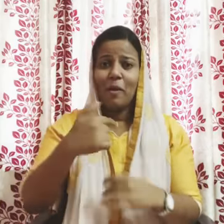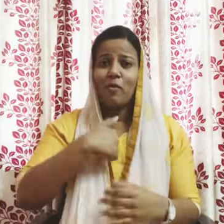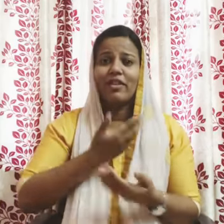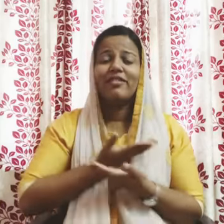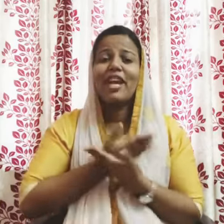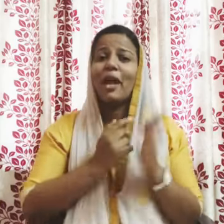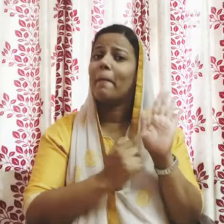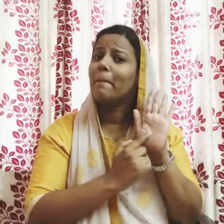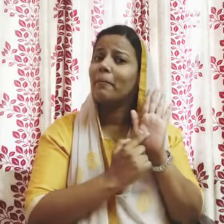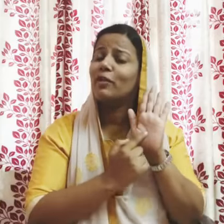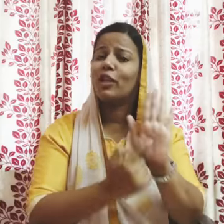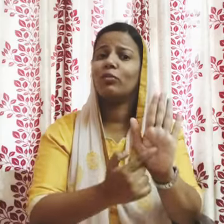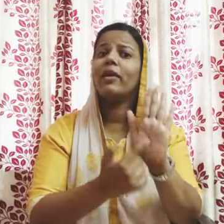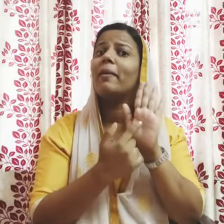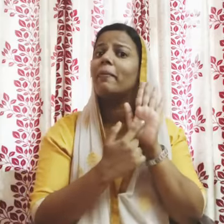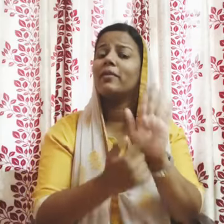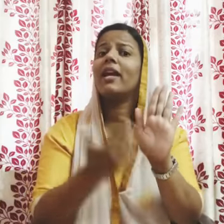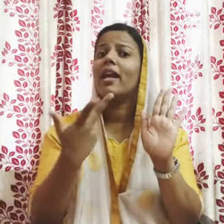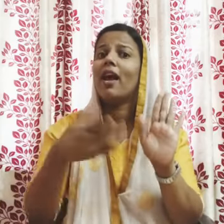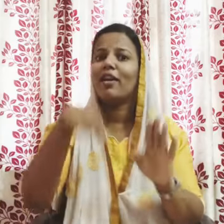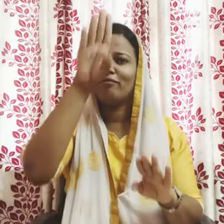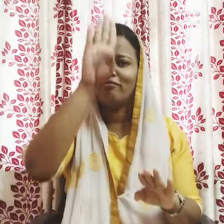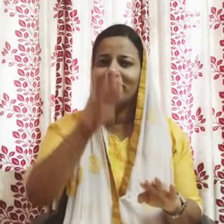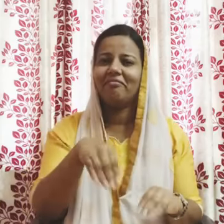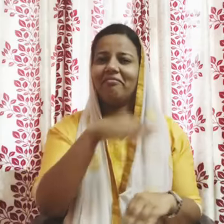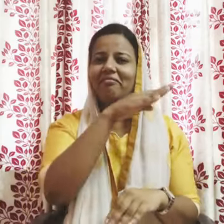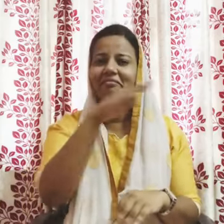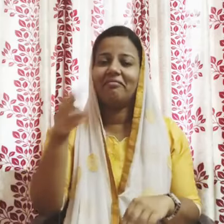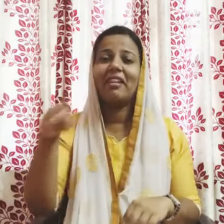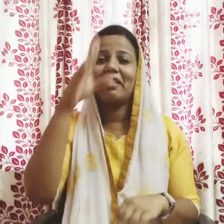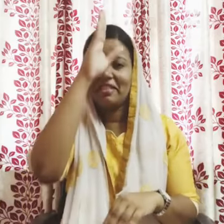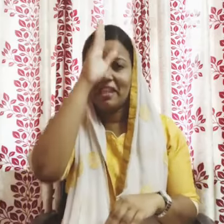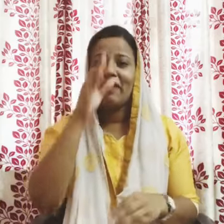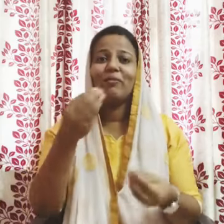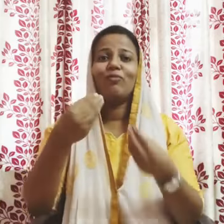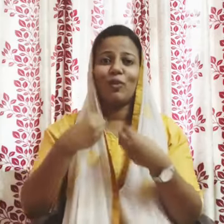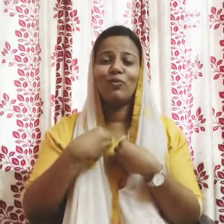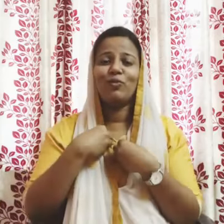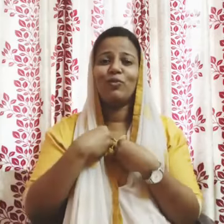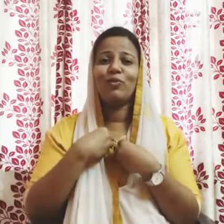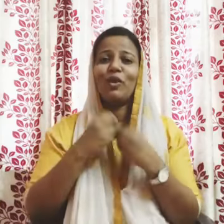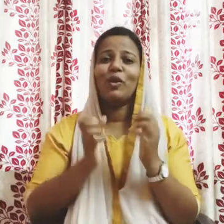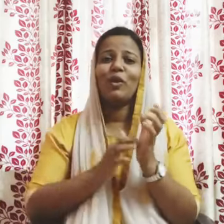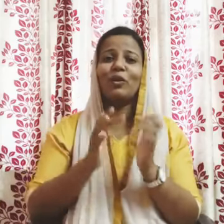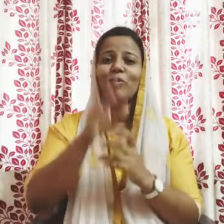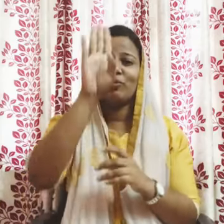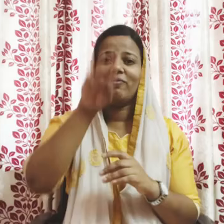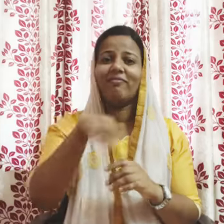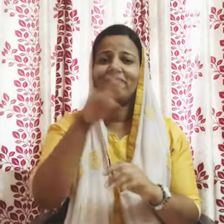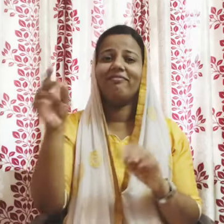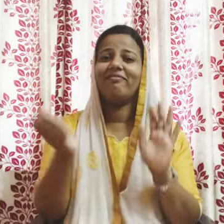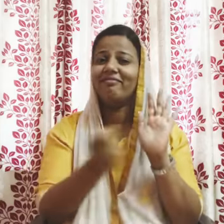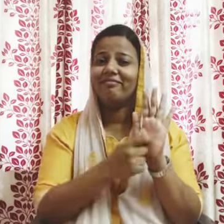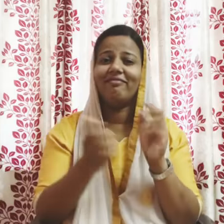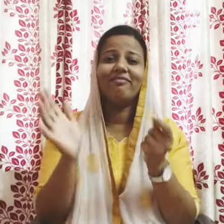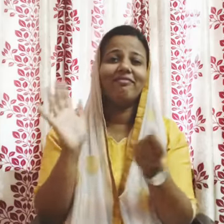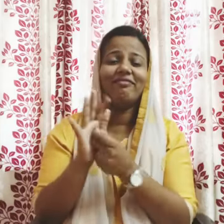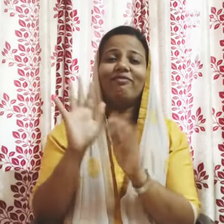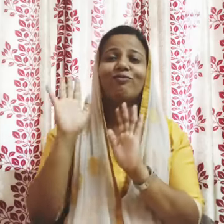അവിടെ പ്രദർശിപ്പിച്ചു. എങ്ങനെ? ക്രൂശിൽ യേശുവിനെ നമുക്ക് വേണ്ടി യാഗമാക്കുവാൻ തീരുമാനമായി, അല്ലെങ്കിൽ